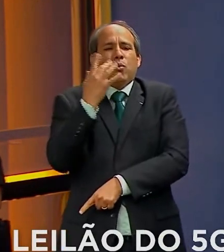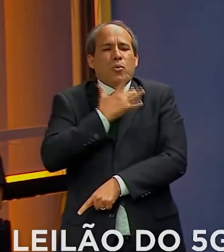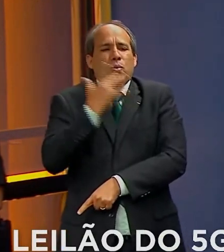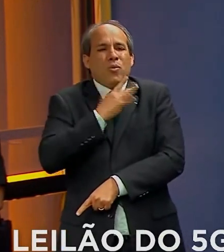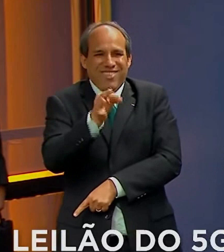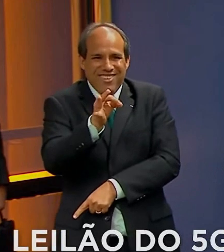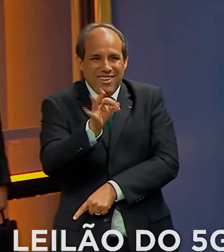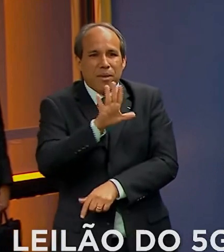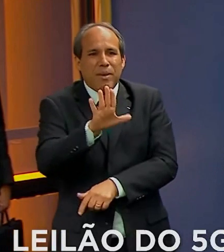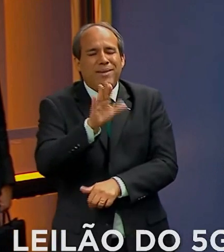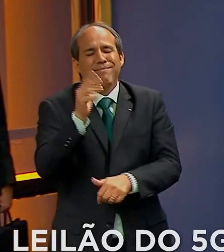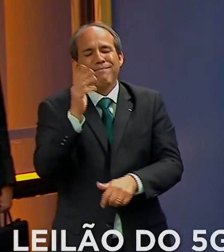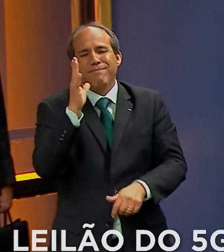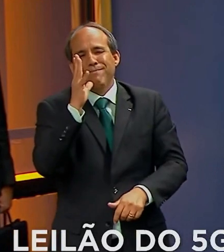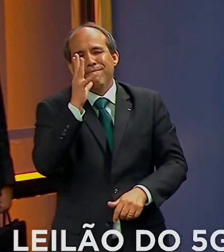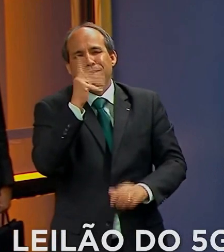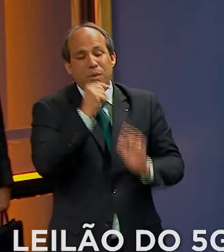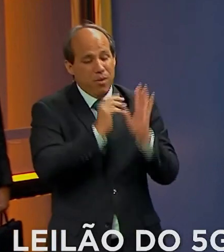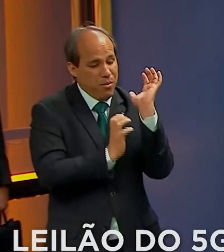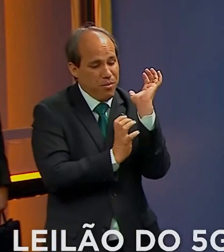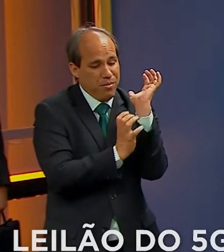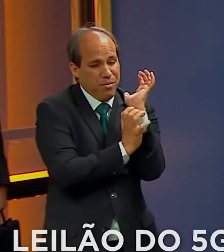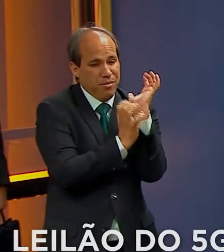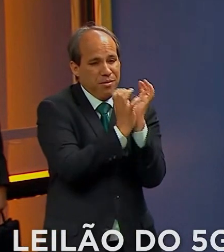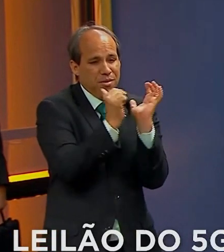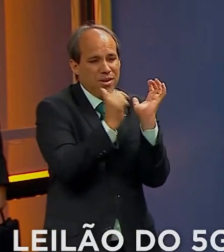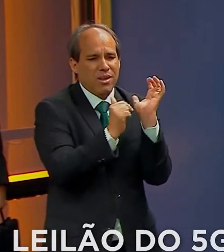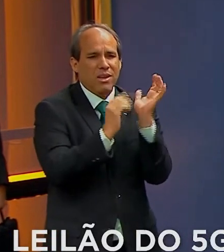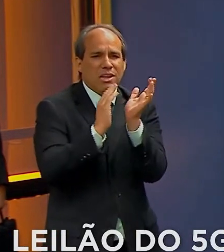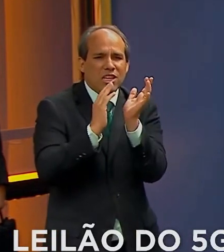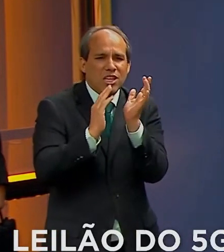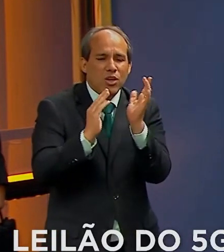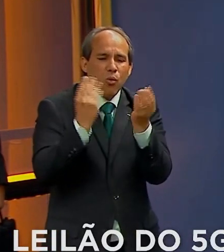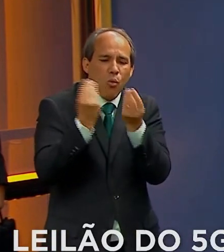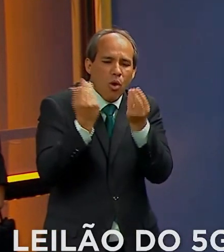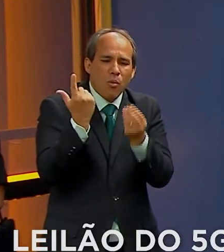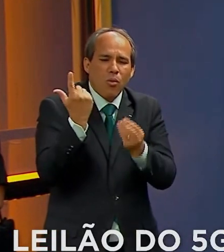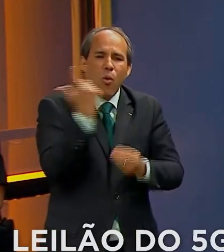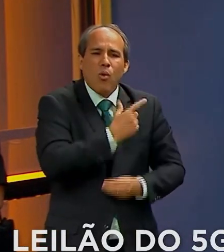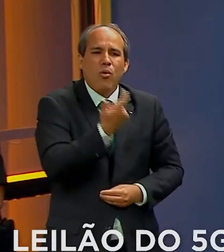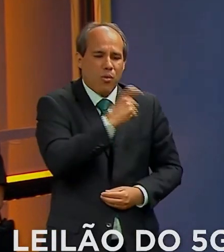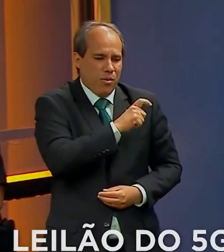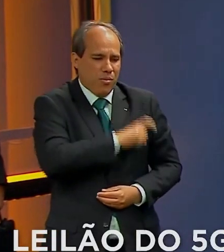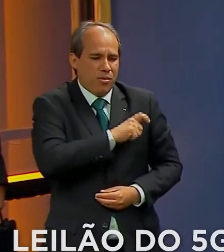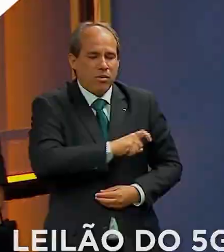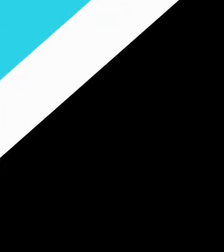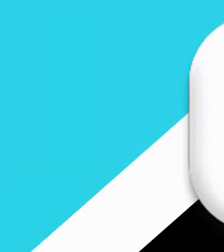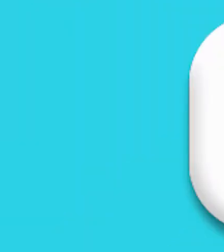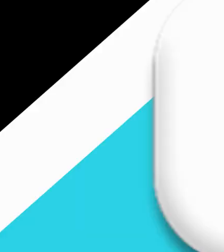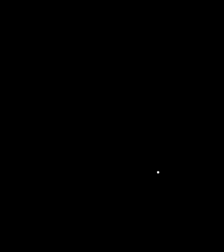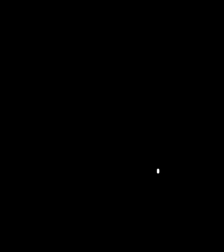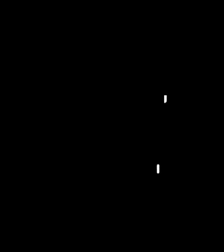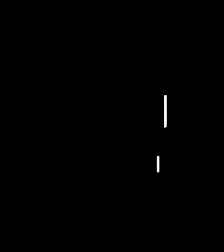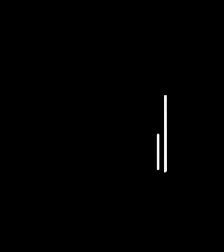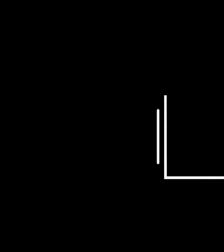Agora, a burocracia para se tirar uma habilitação é um negócio inacreditável.